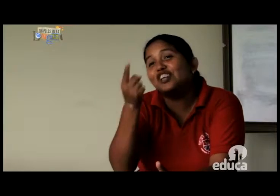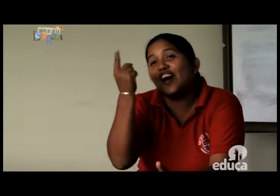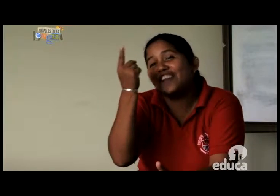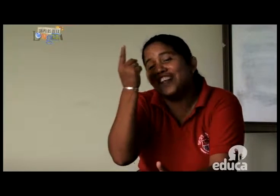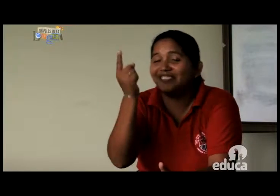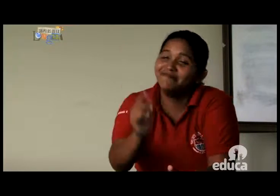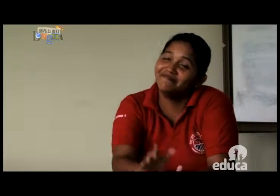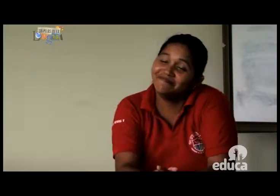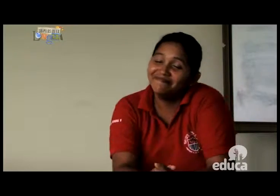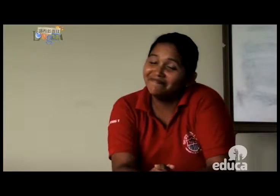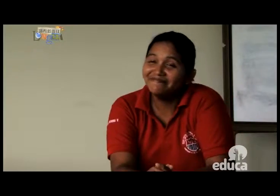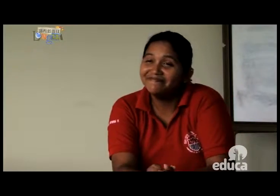Yo soy soltera.